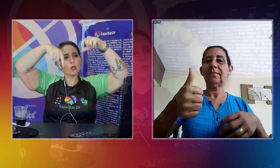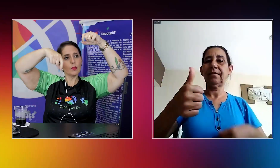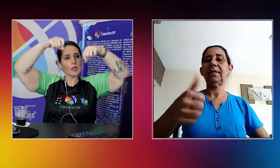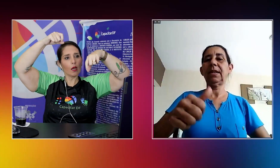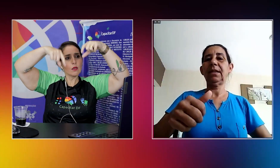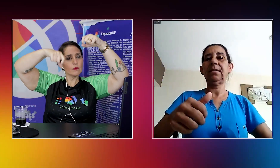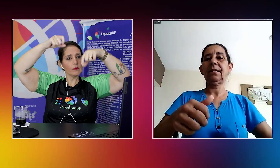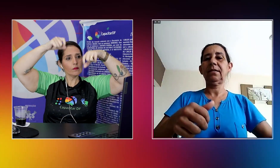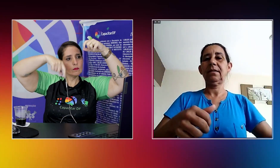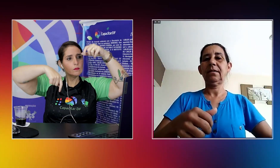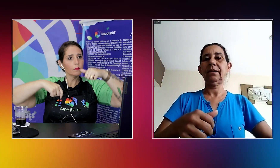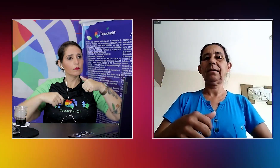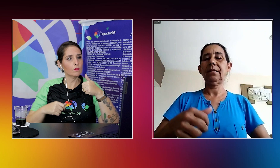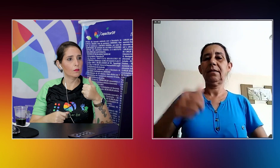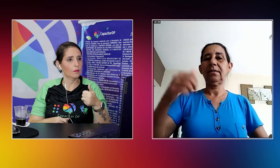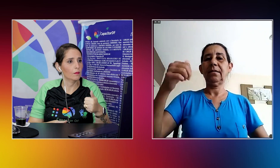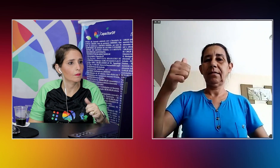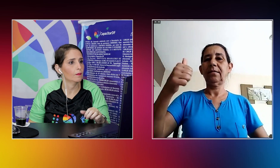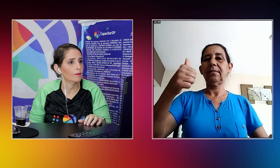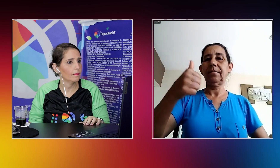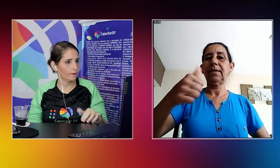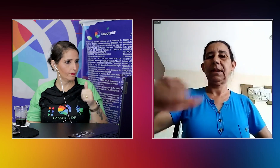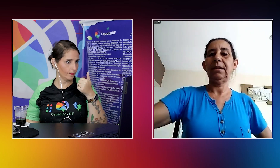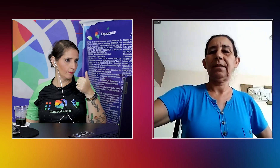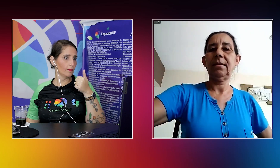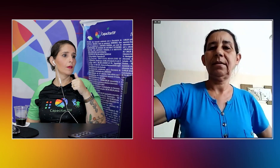Até só pingar.